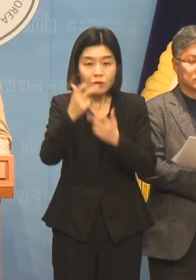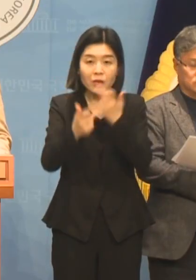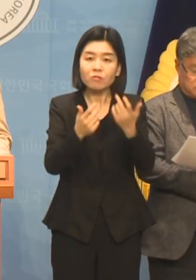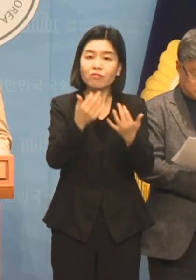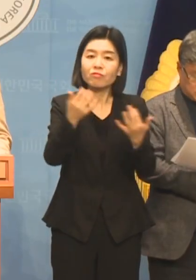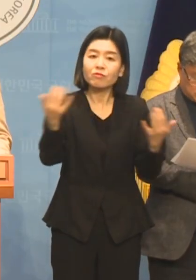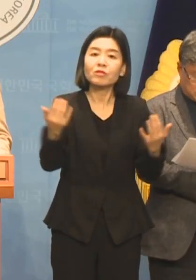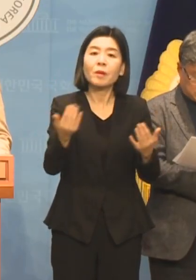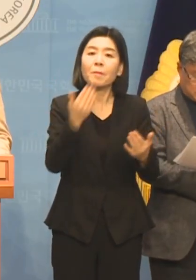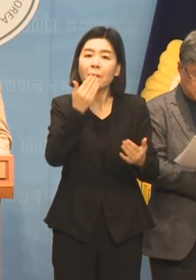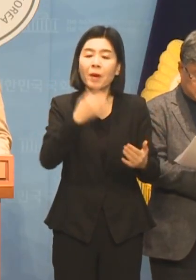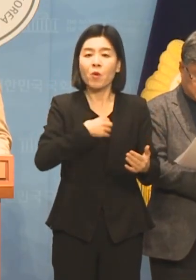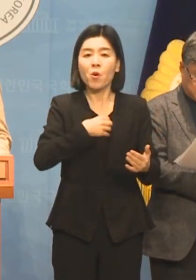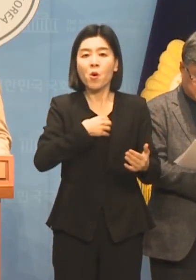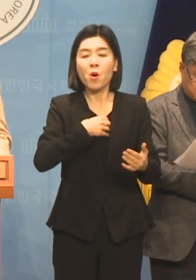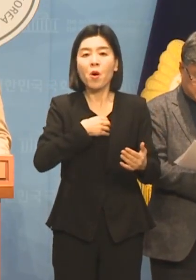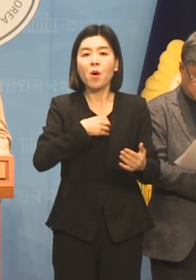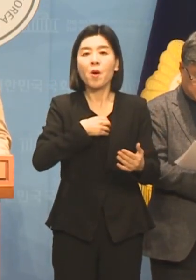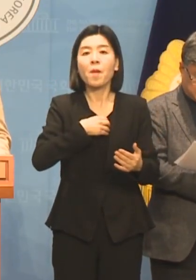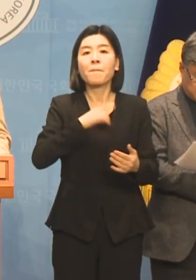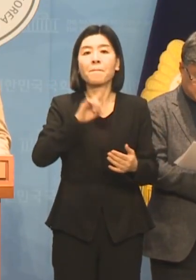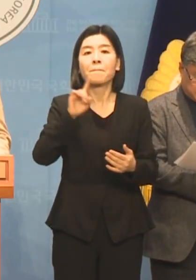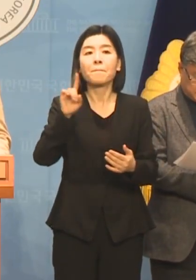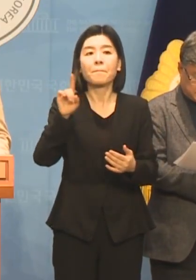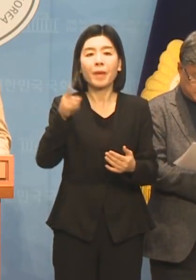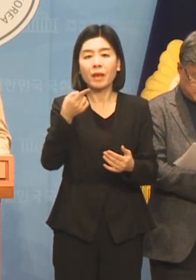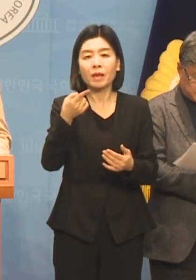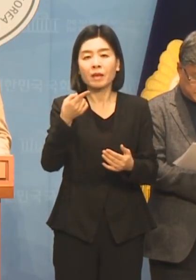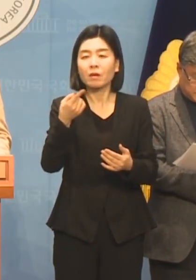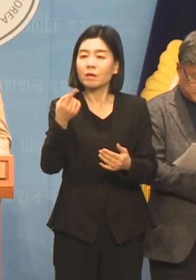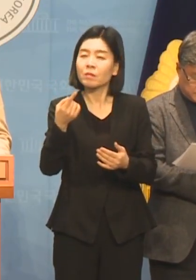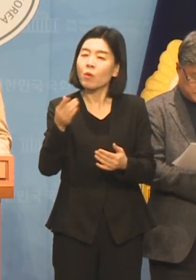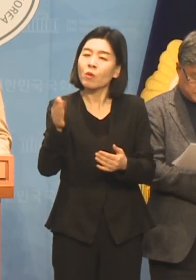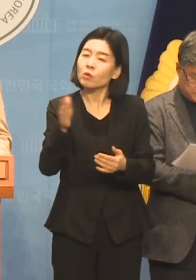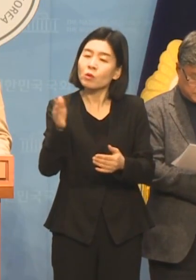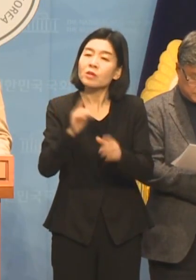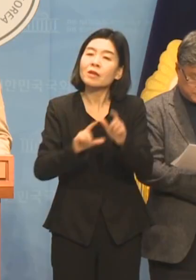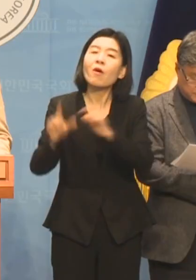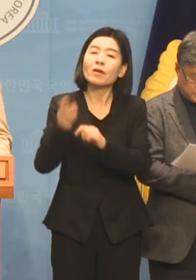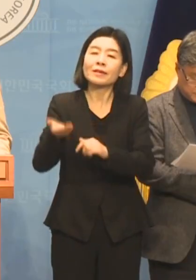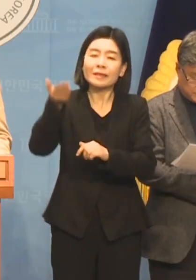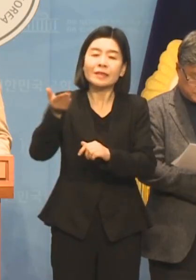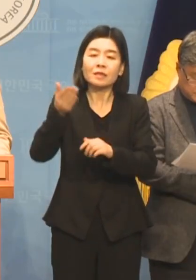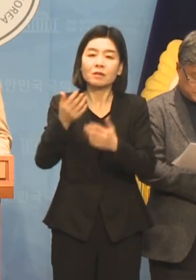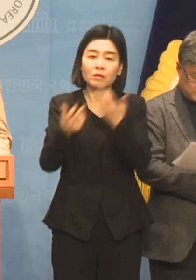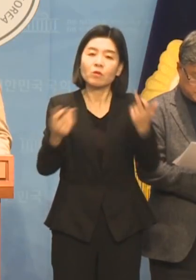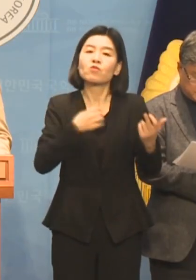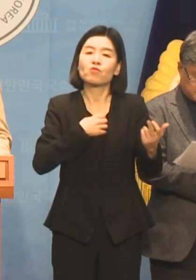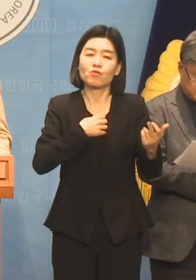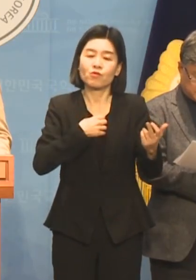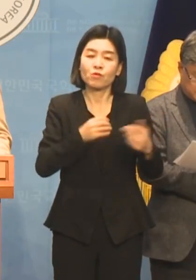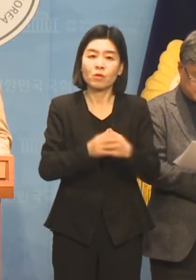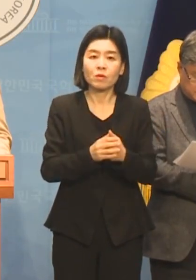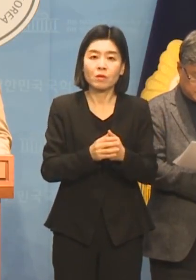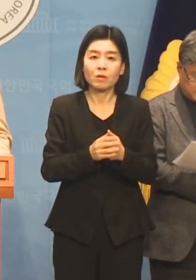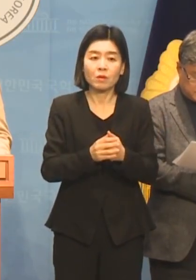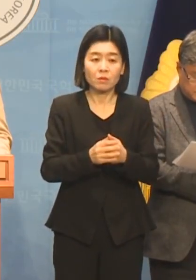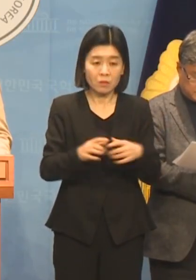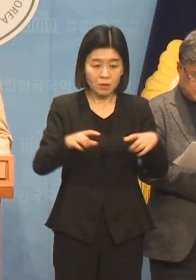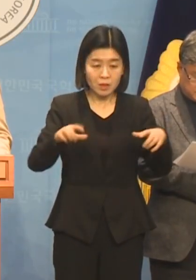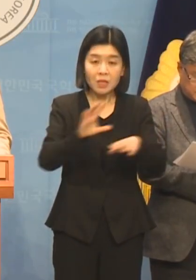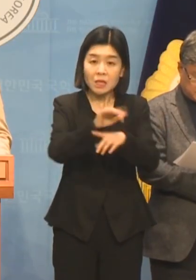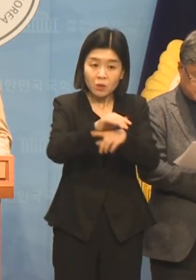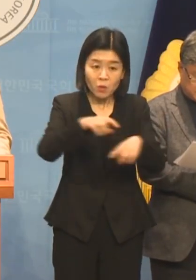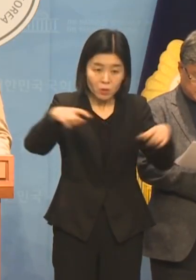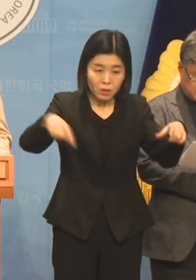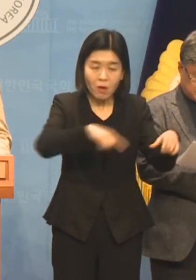이상 증가한 걸로 파악이 됐습니다. 그렇게 됐을 때 이제 그 지역에 있는 고령화 문제